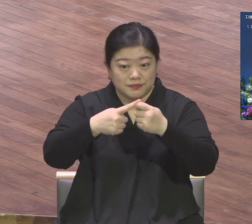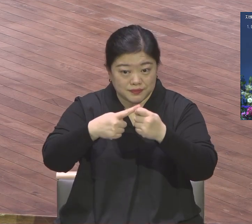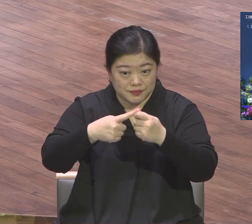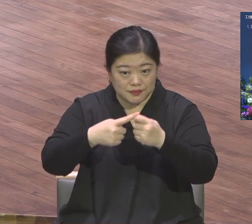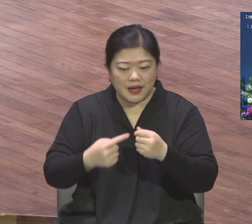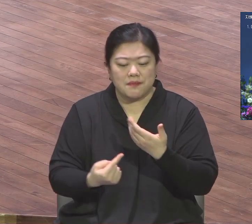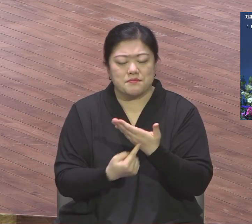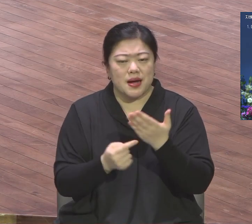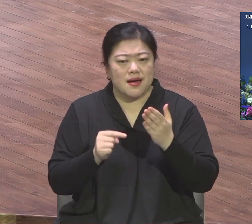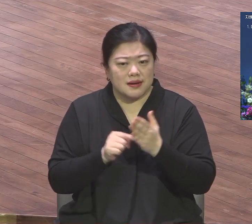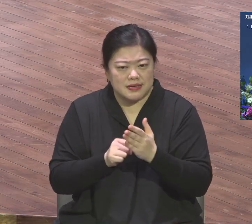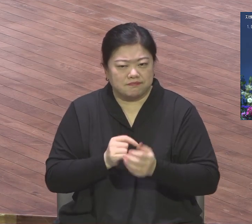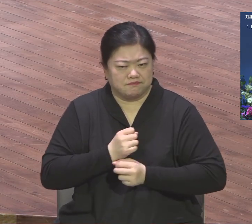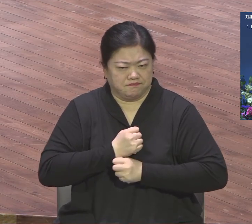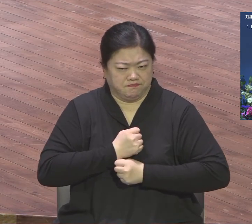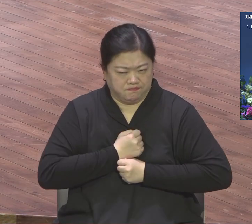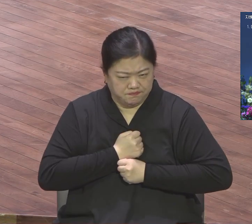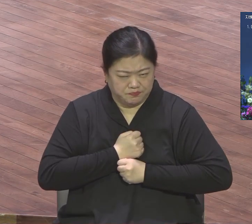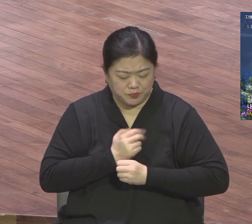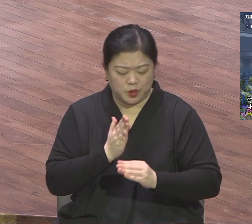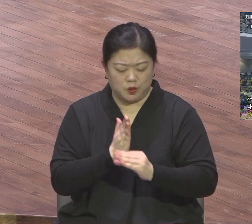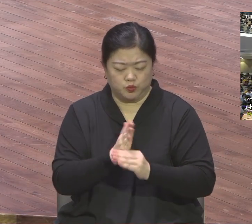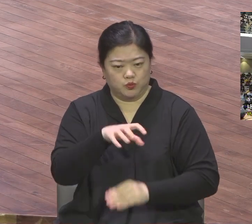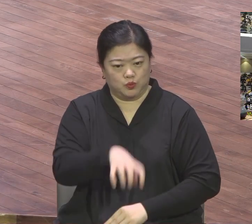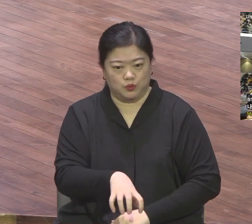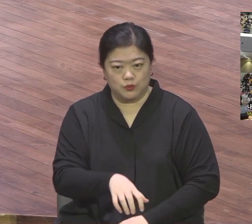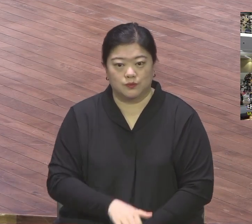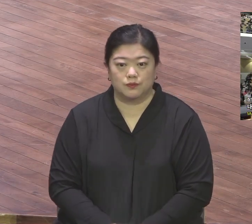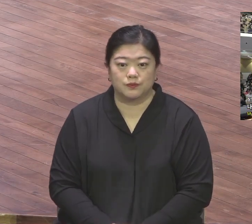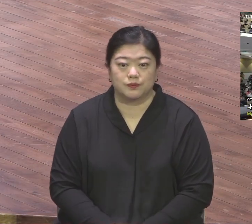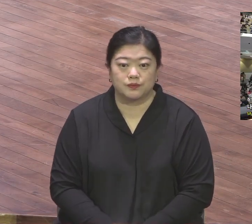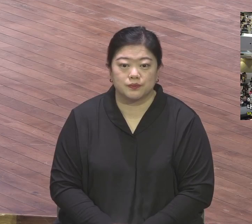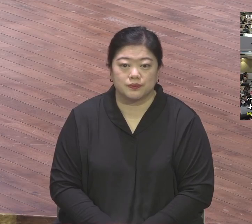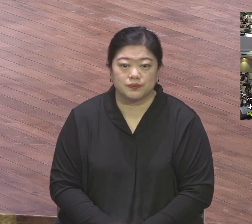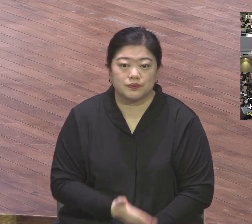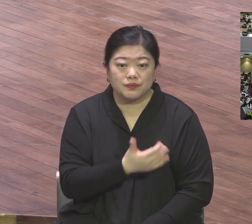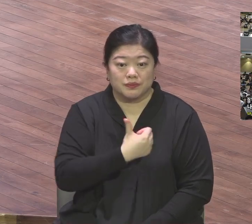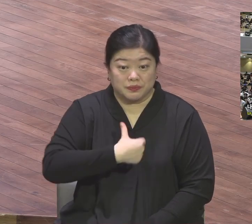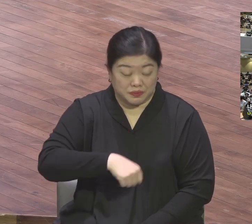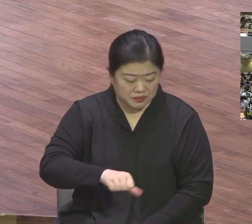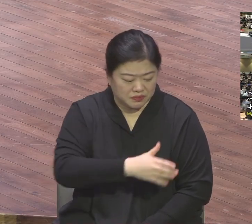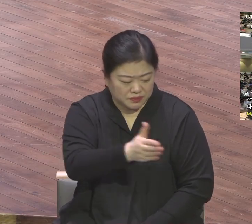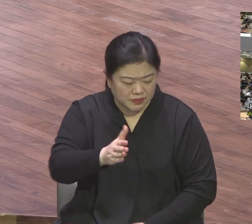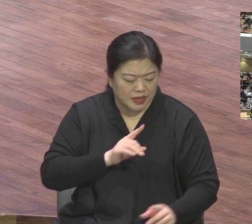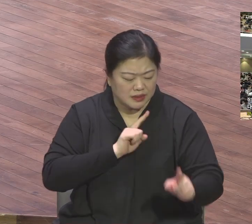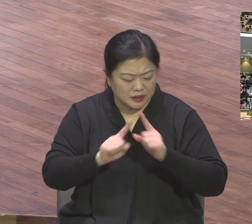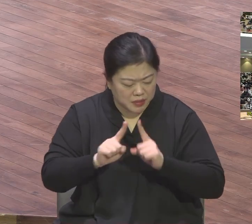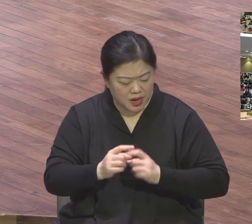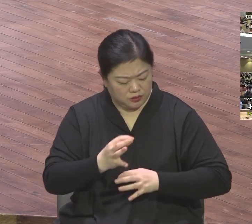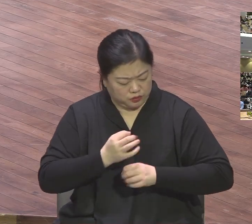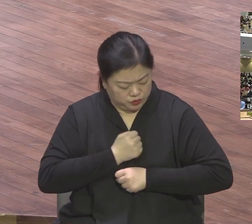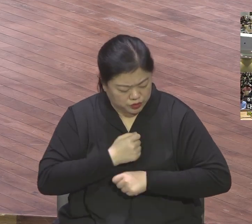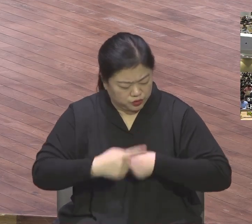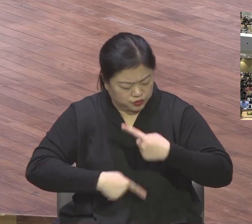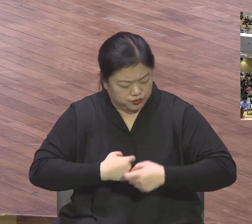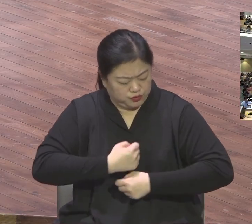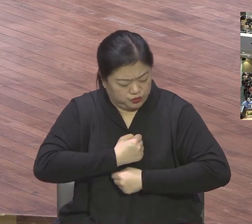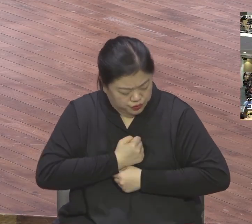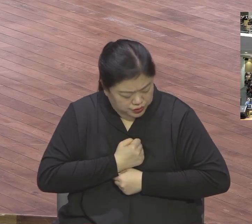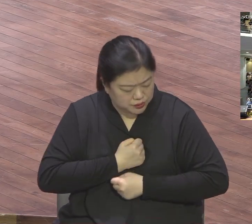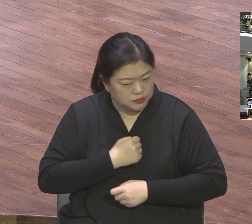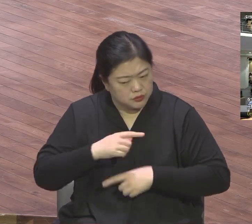지키는 플랫폼 20절입니다. 내 아들아, 내 말에 주의하며 내가 말하는 것에 내 귀를